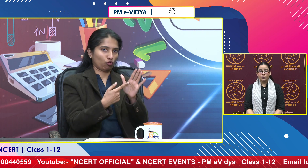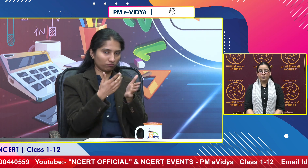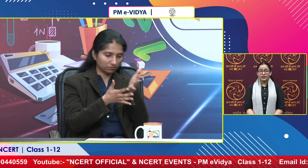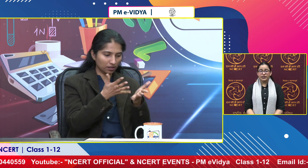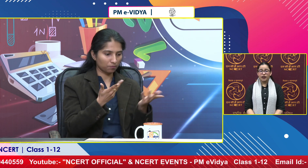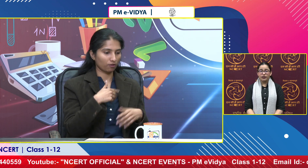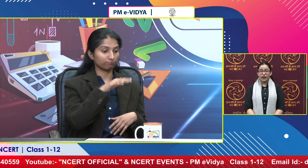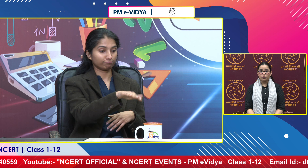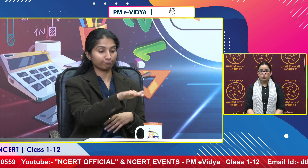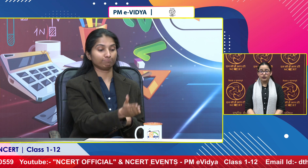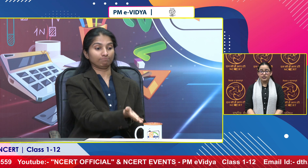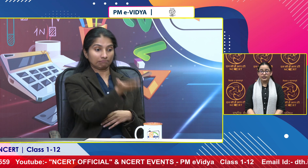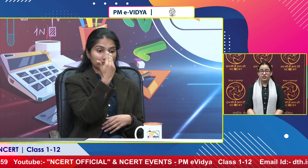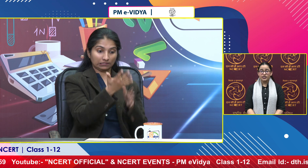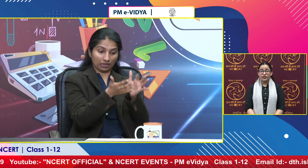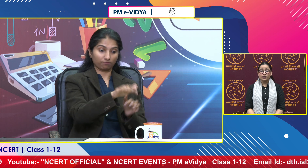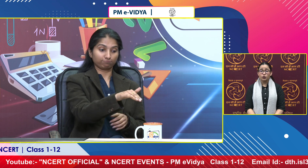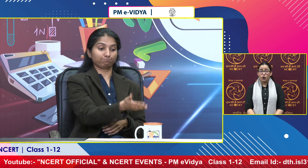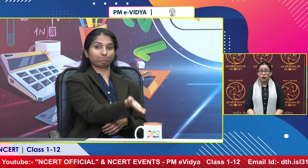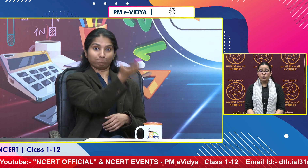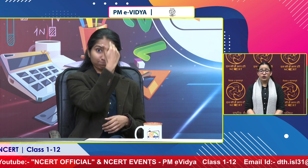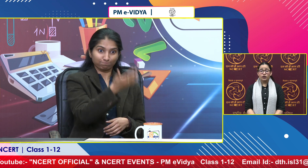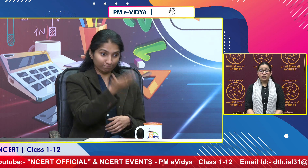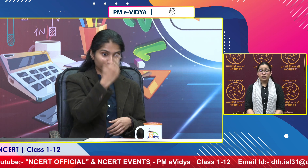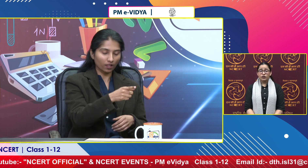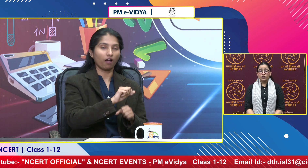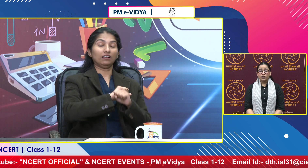वो वर्ड बेसिकली आपको शो कर सकते हैं, जैसे कि उठो,